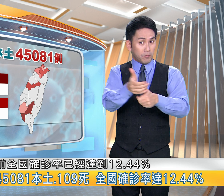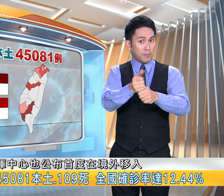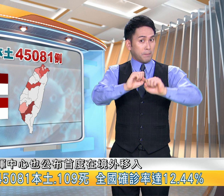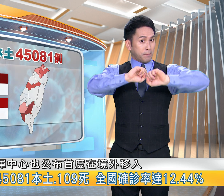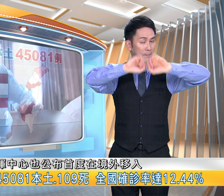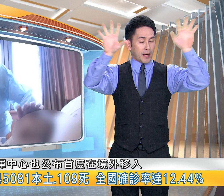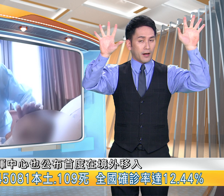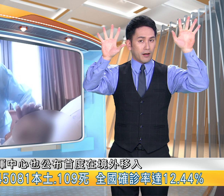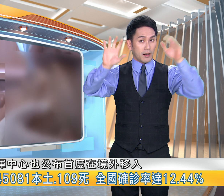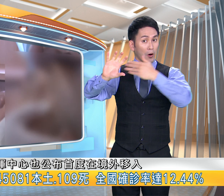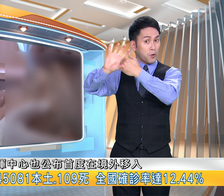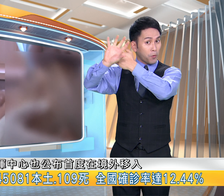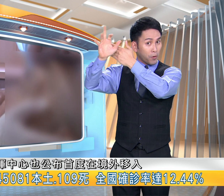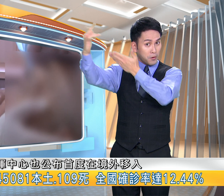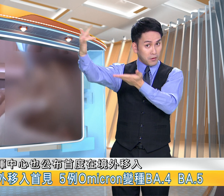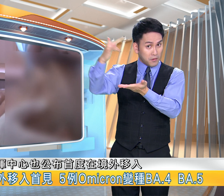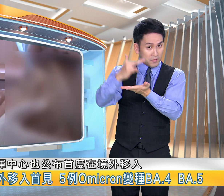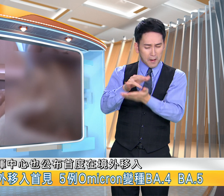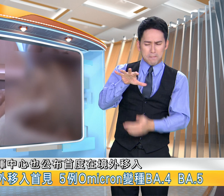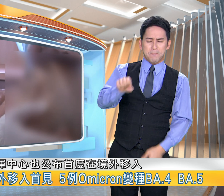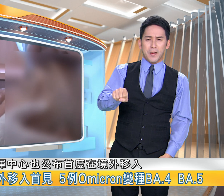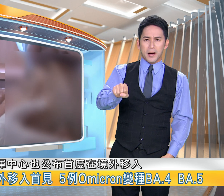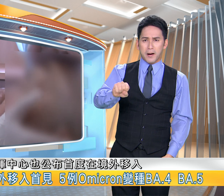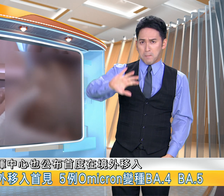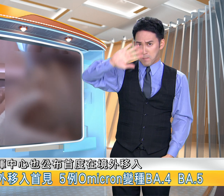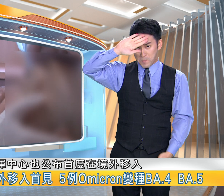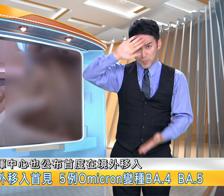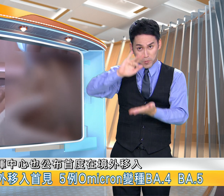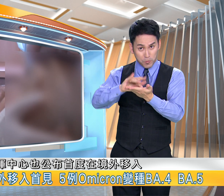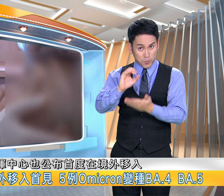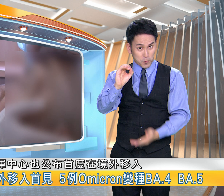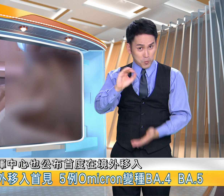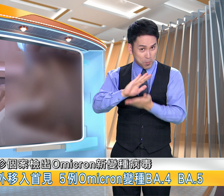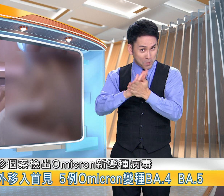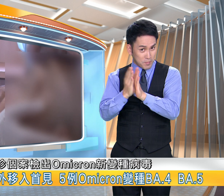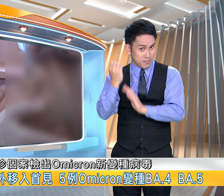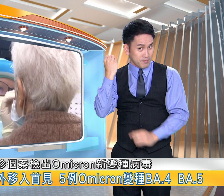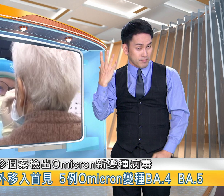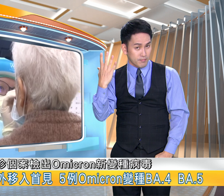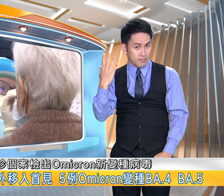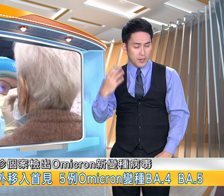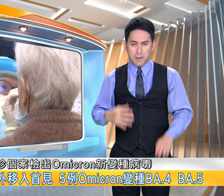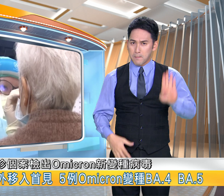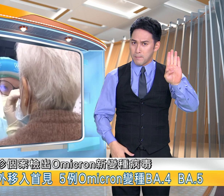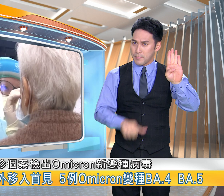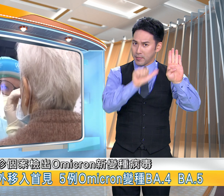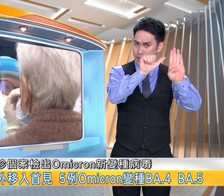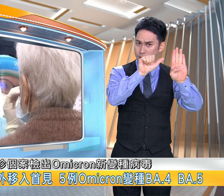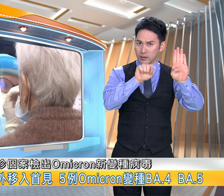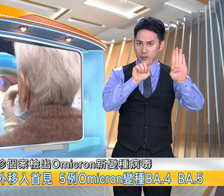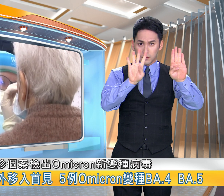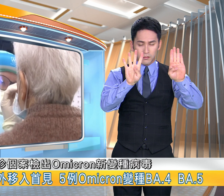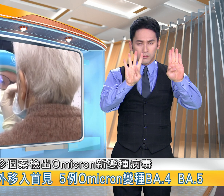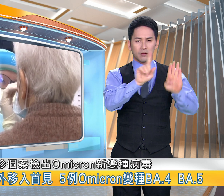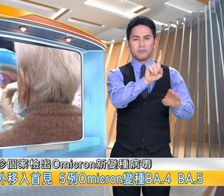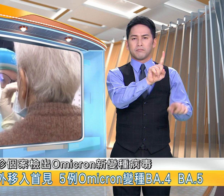挥中心也公布，首度在境外移入确诊个案，验出了 Omicron 新变种病毒，分别是一